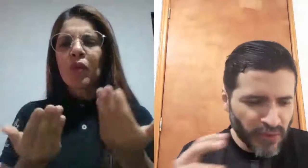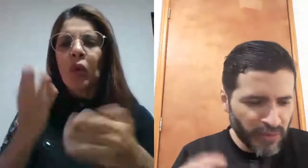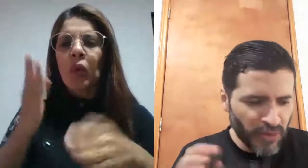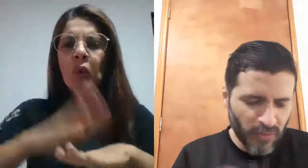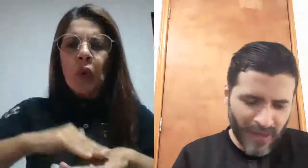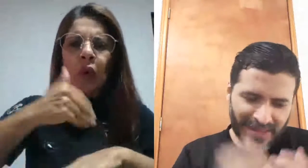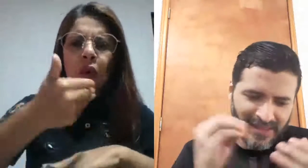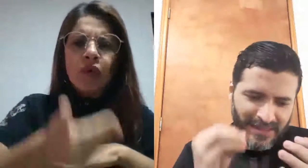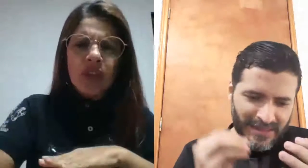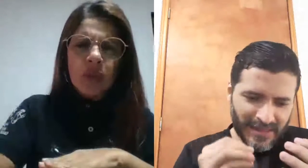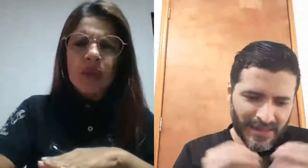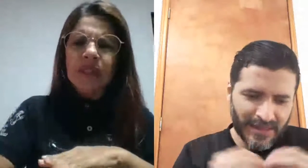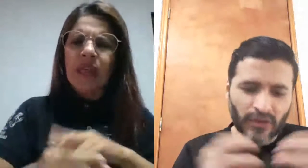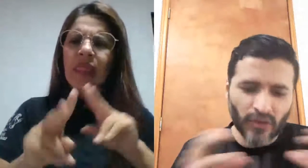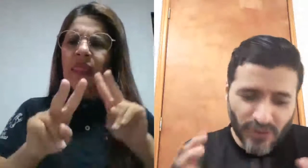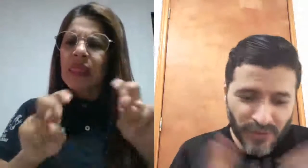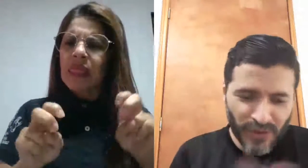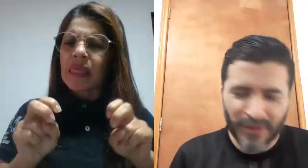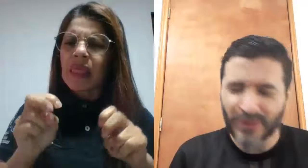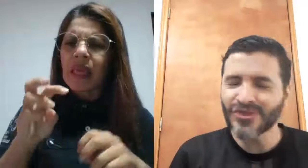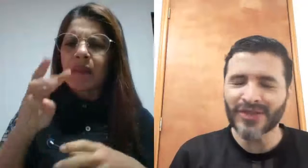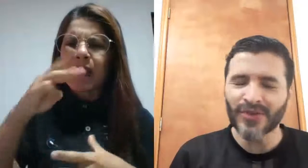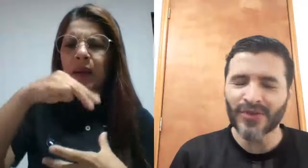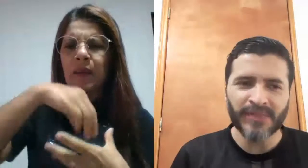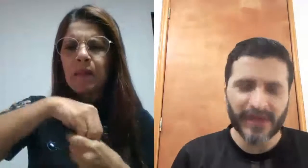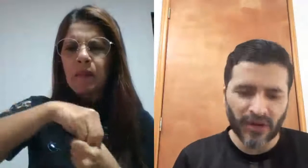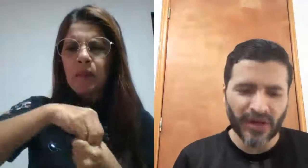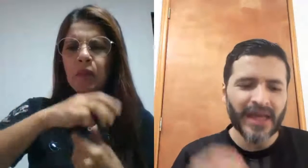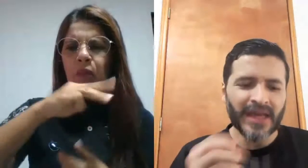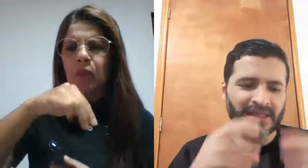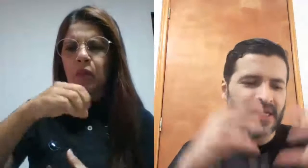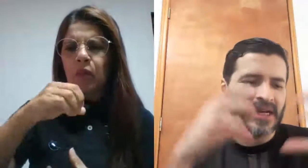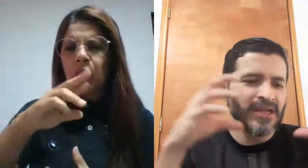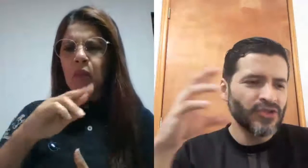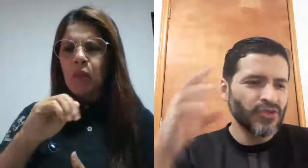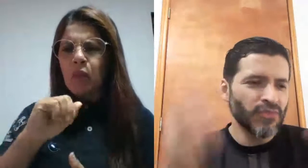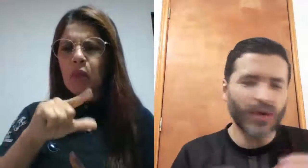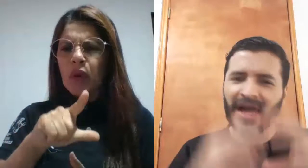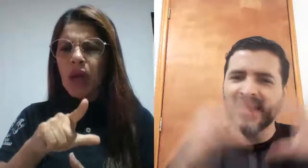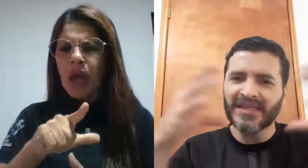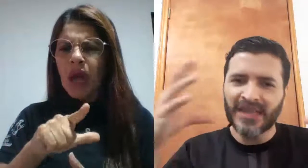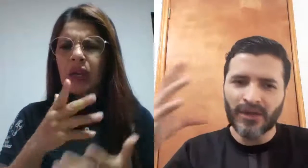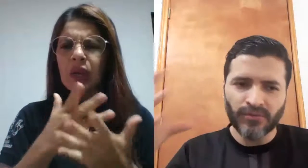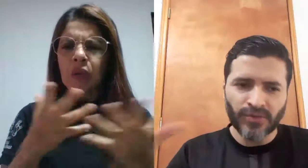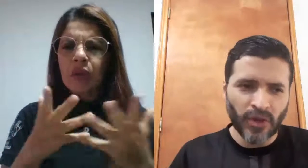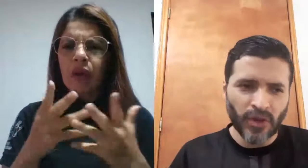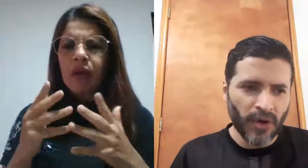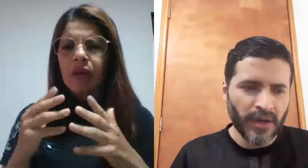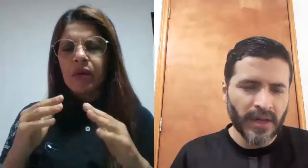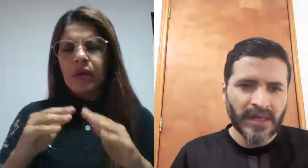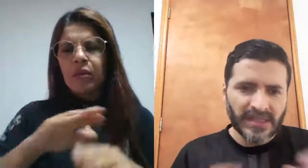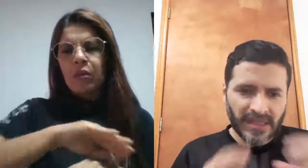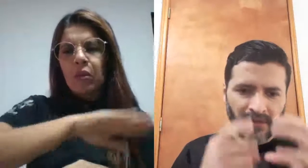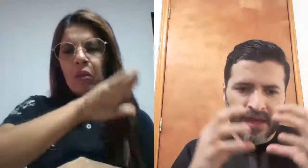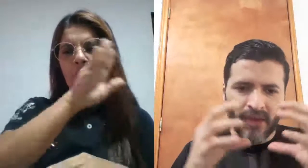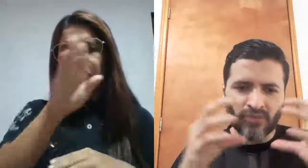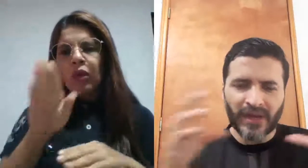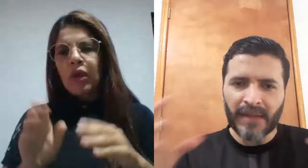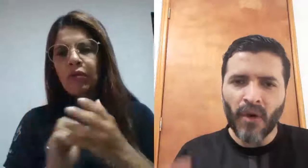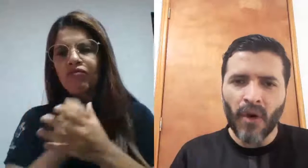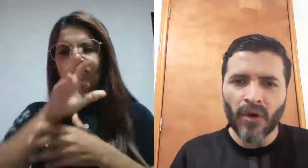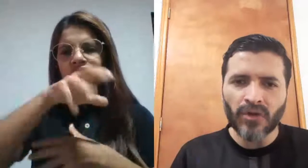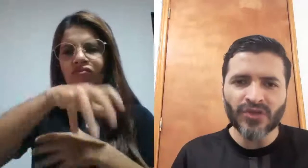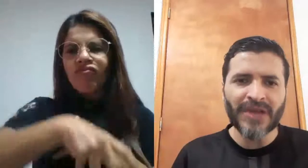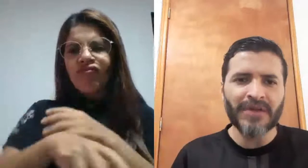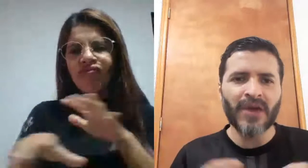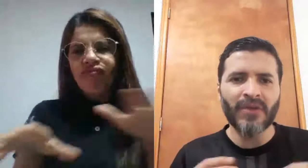todos esos fenómenos morales, de todos esos fenómenos naturales, perdón, es decir, si un volcán hacía erupción, si había